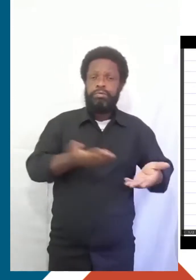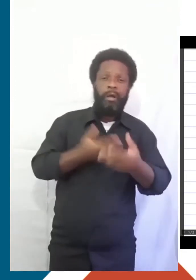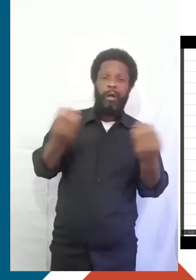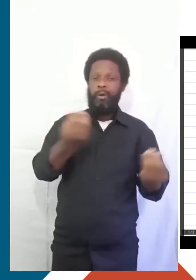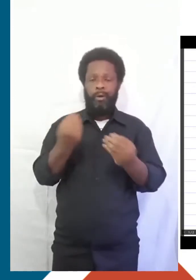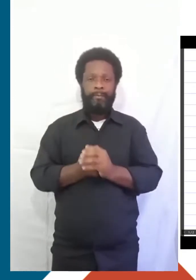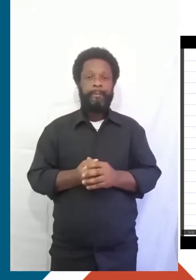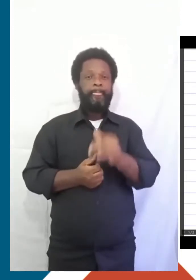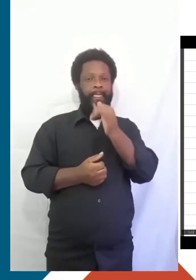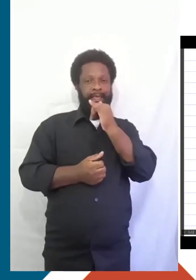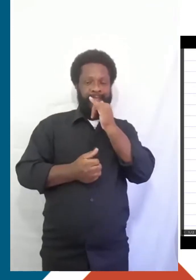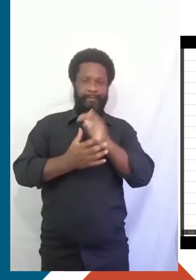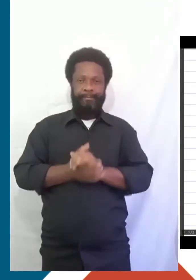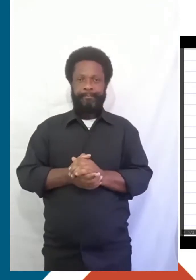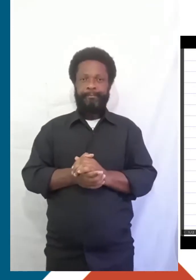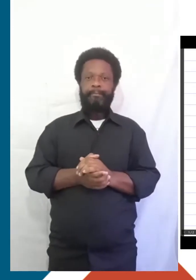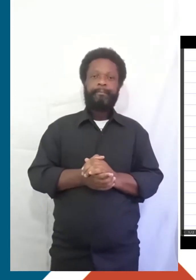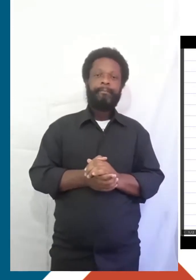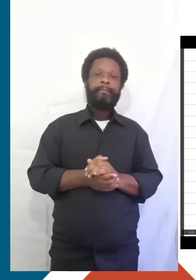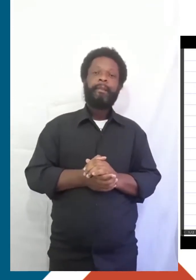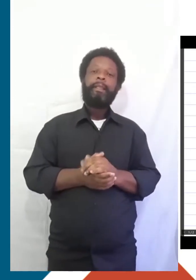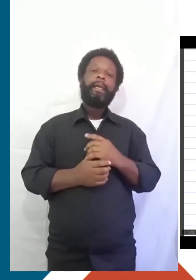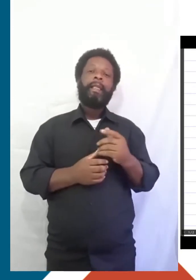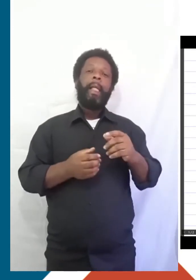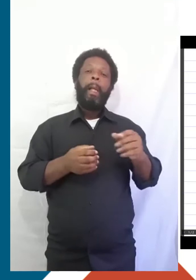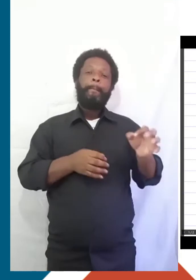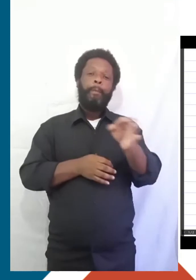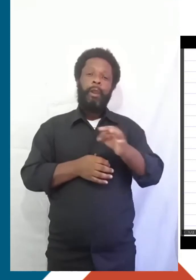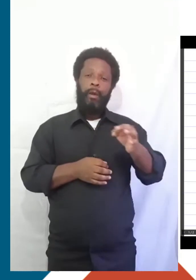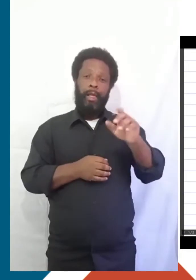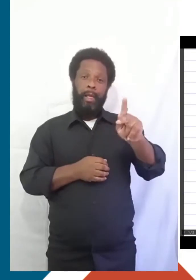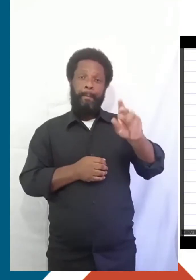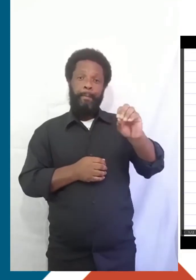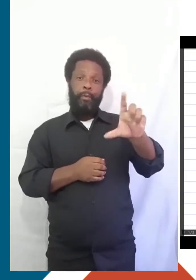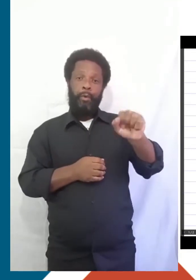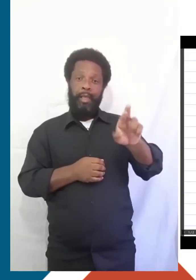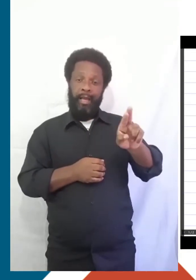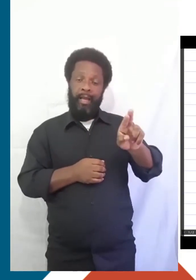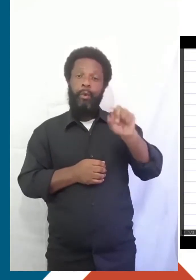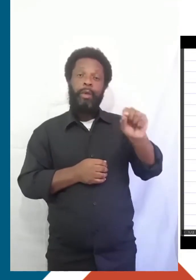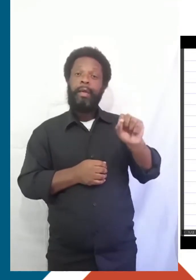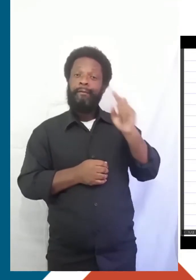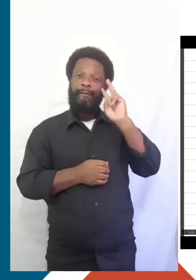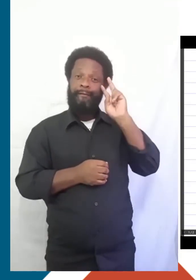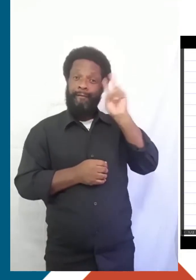entre si. Vou pegar aqui como exemplo de molécula